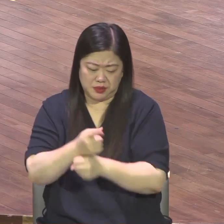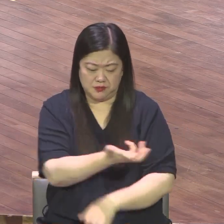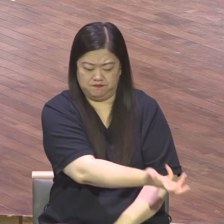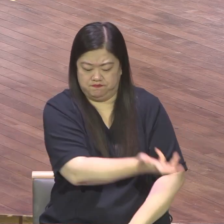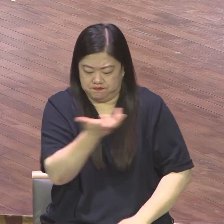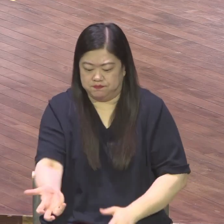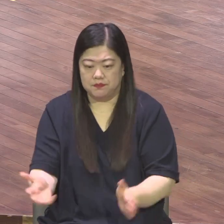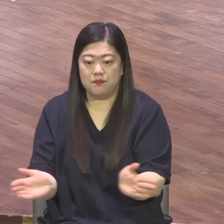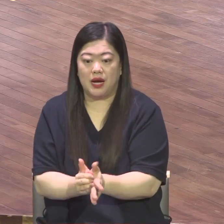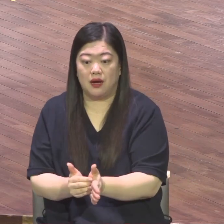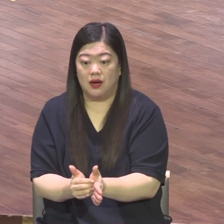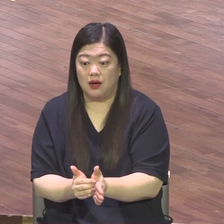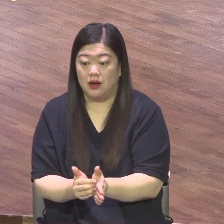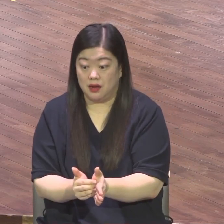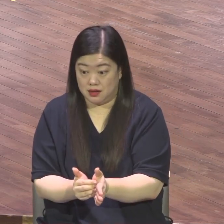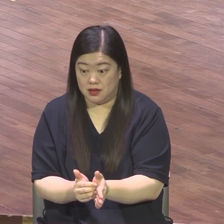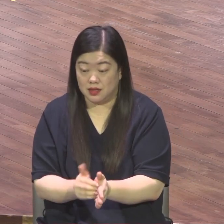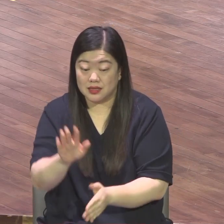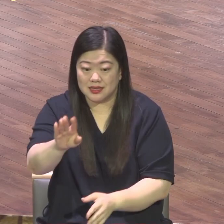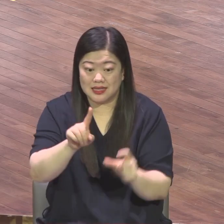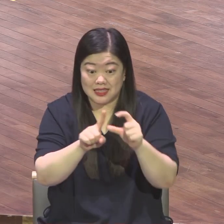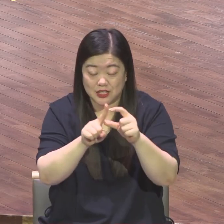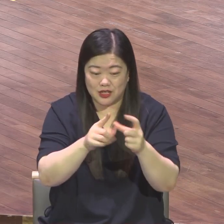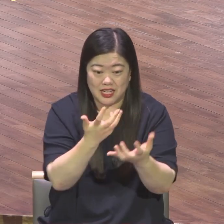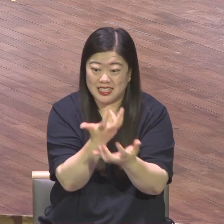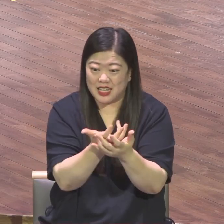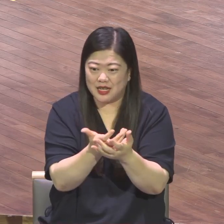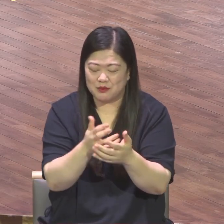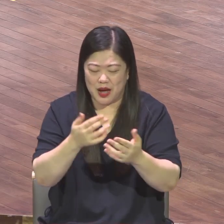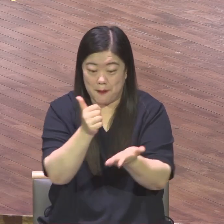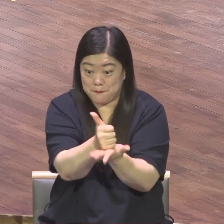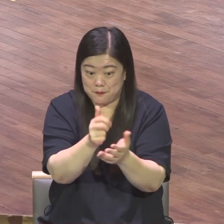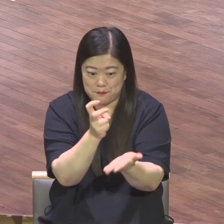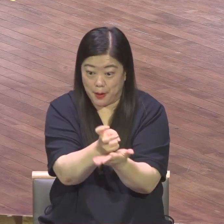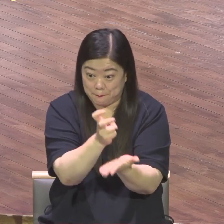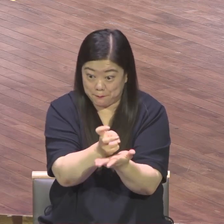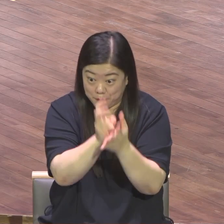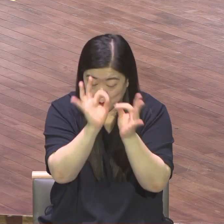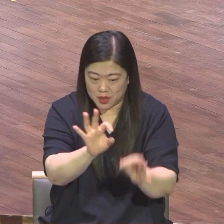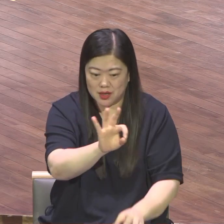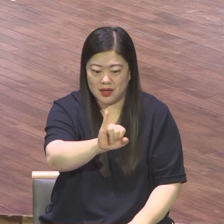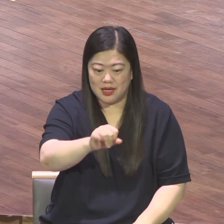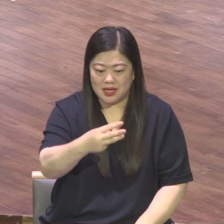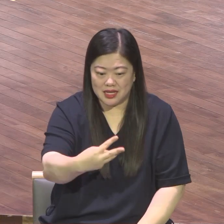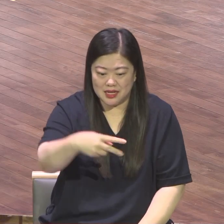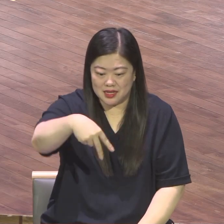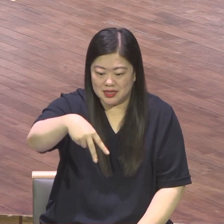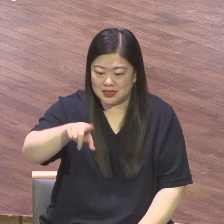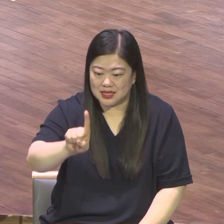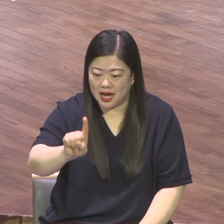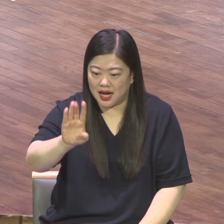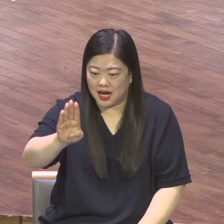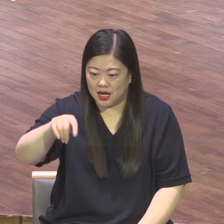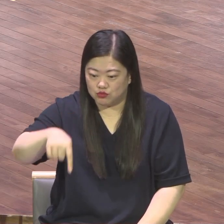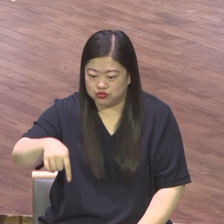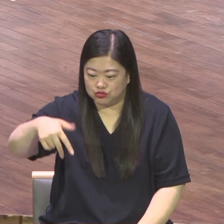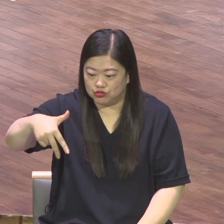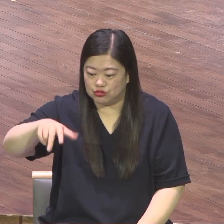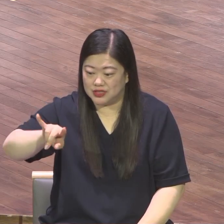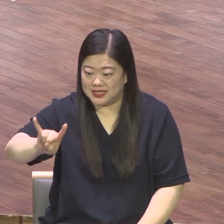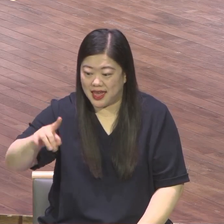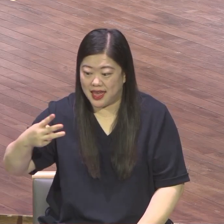해방시켜버렸어요. 일사부재라는 말이 있잖아요. 형사법에도 이 죄에 대해서 이 대가 치르면 끝이에요. 누가 고소해도